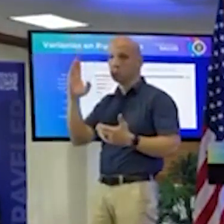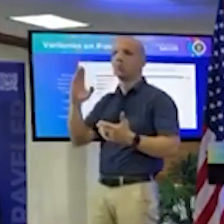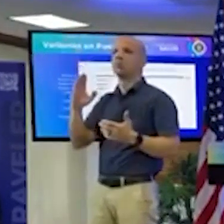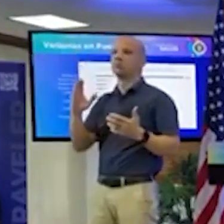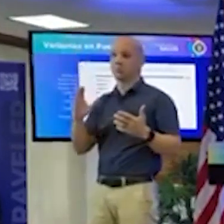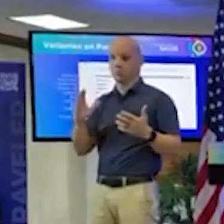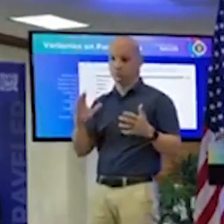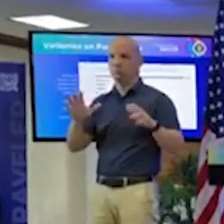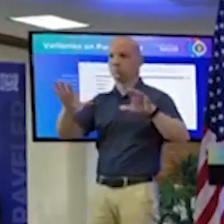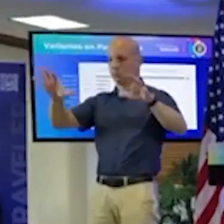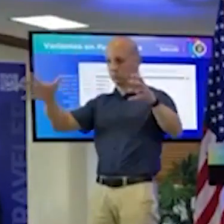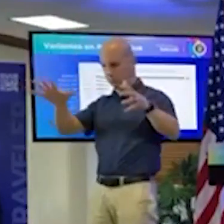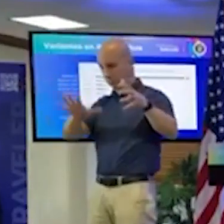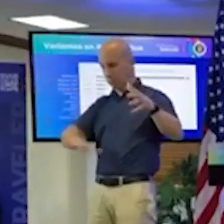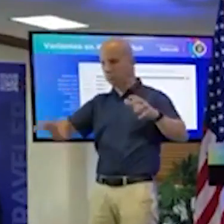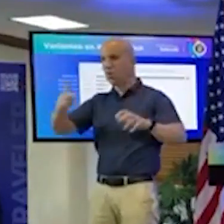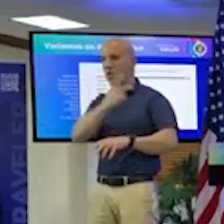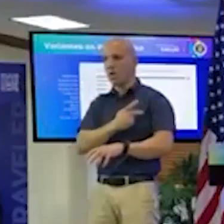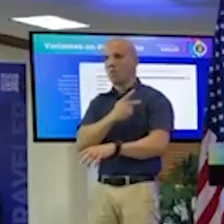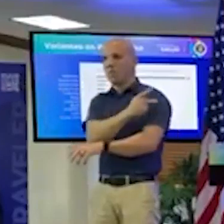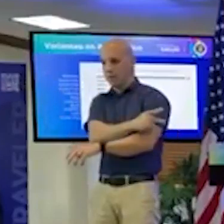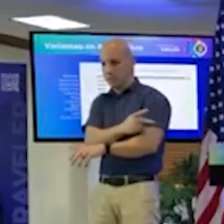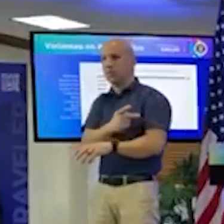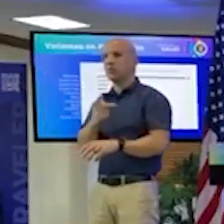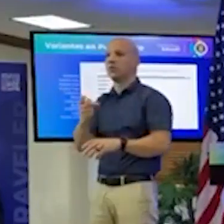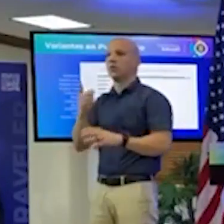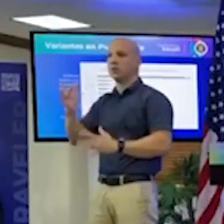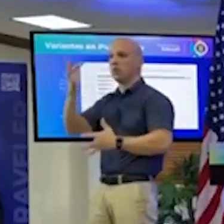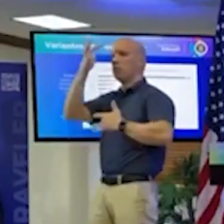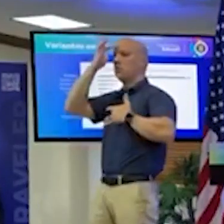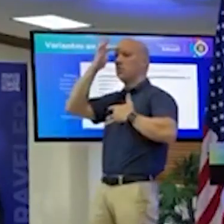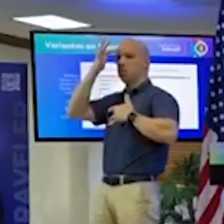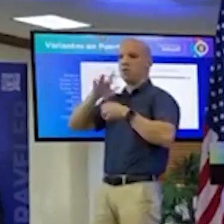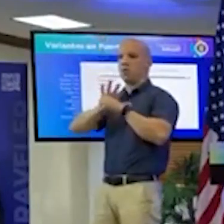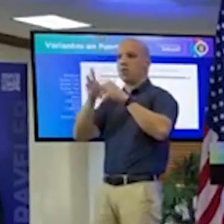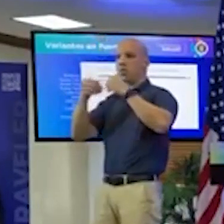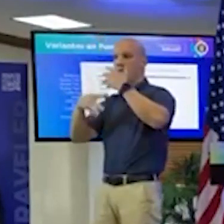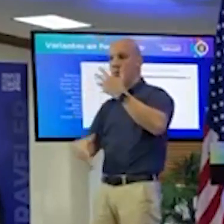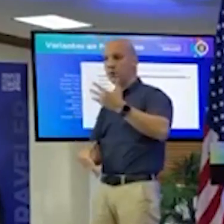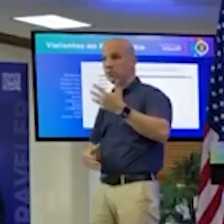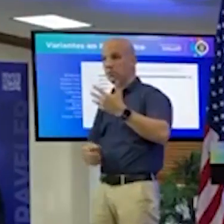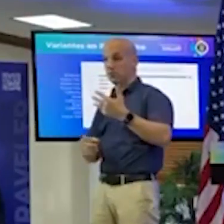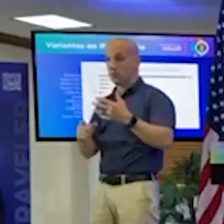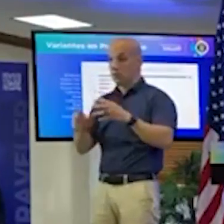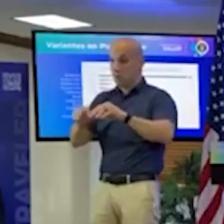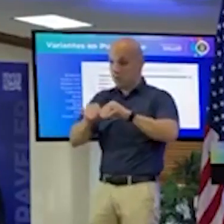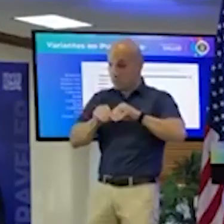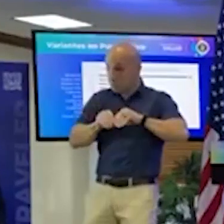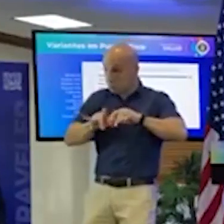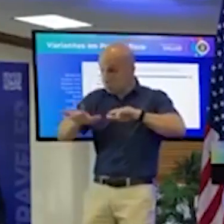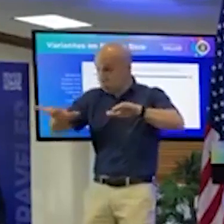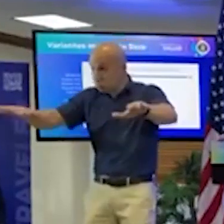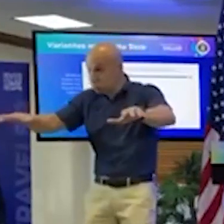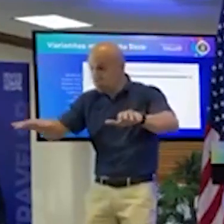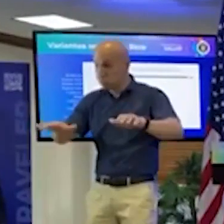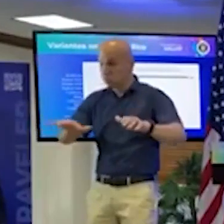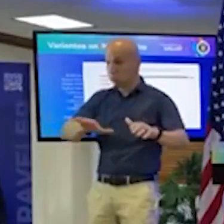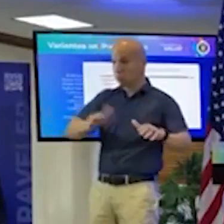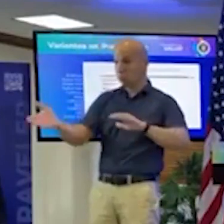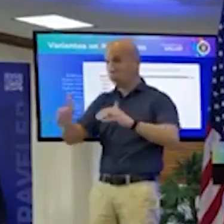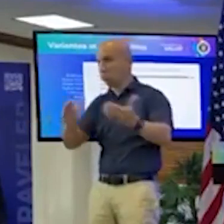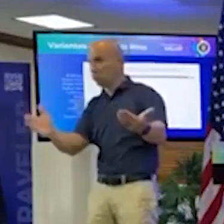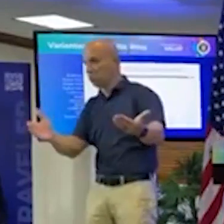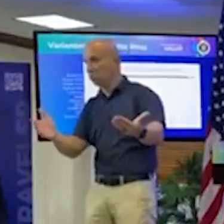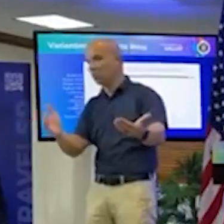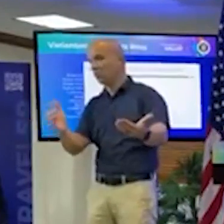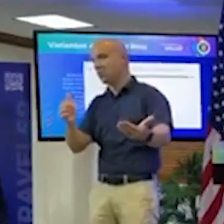todos estos pacientes que han tenido la variante, no ha existido brotes significativos ni aumento en mortalidad en